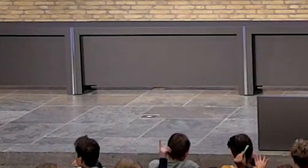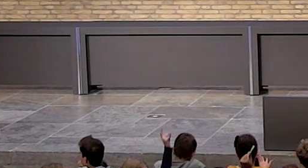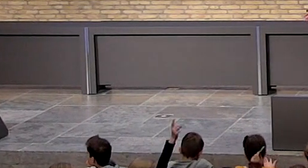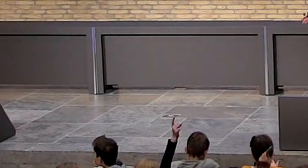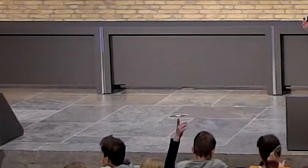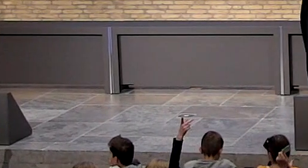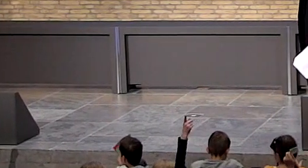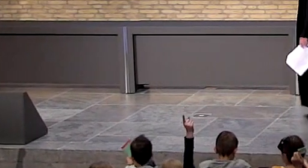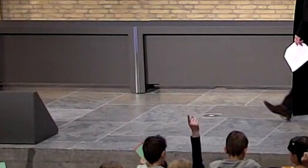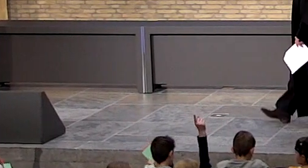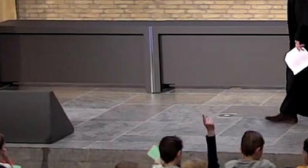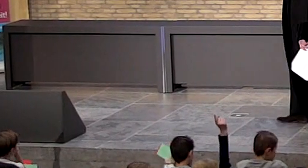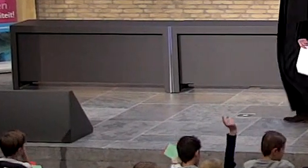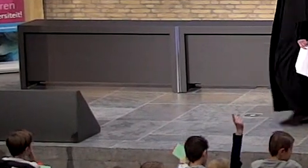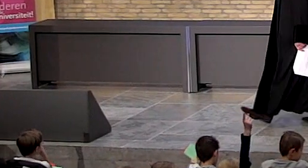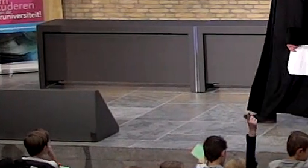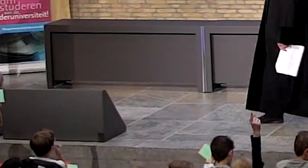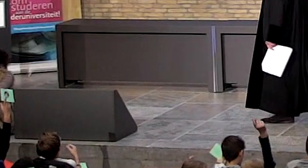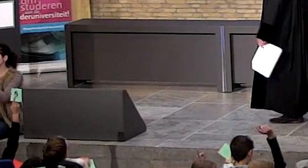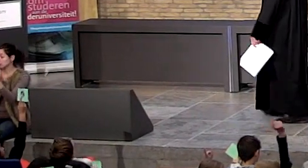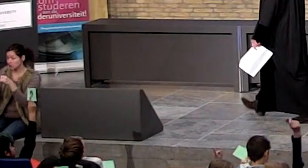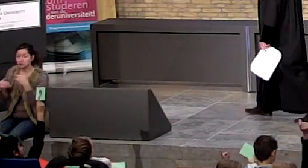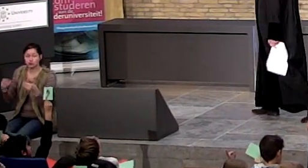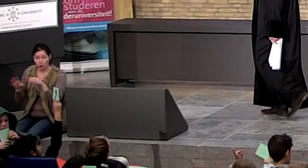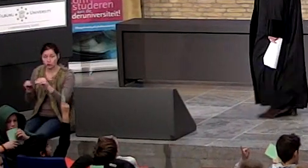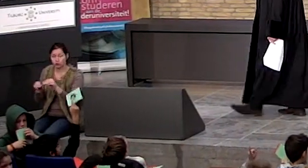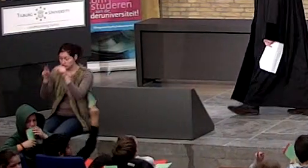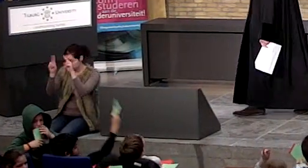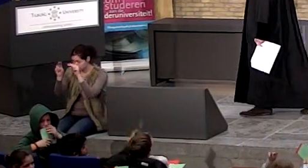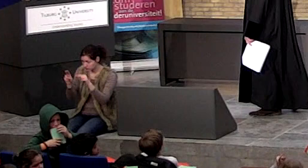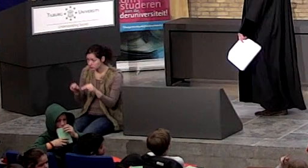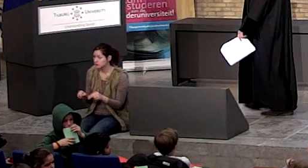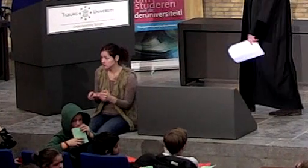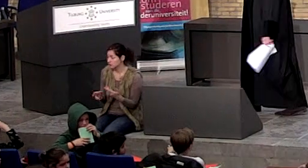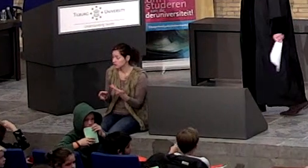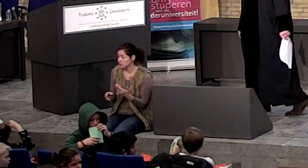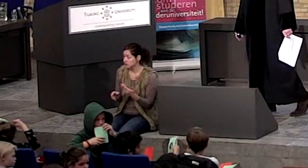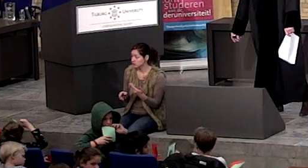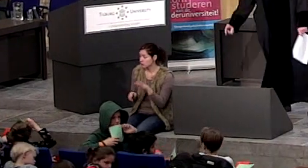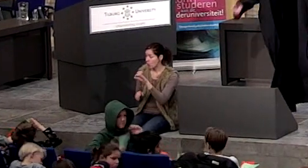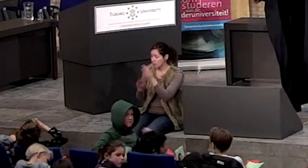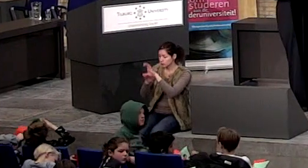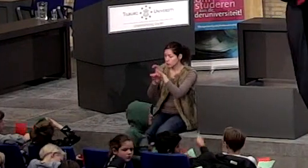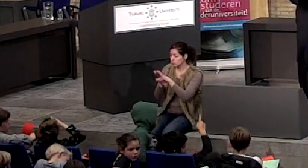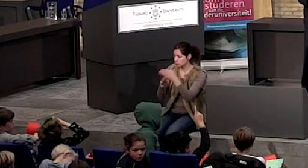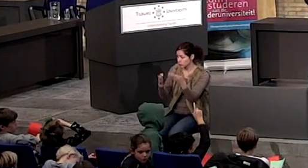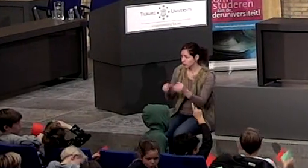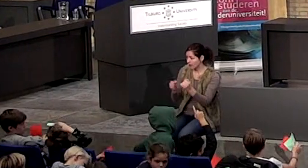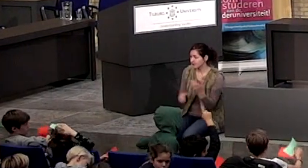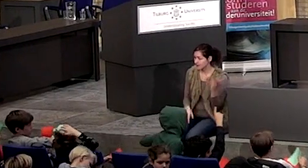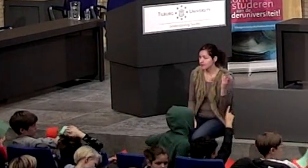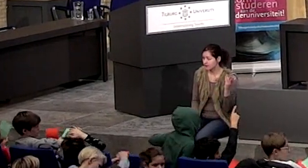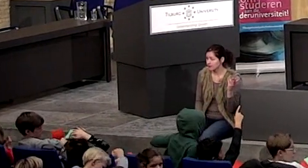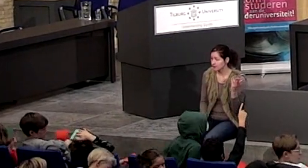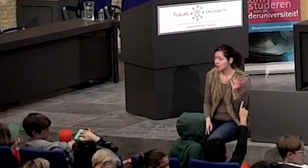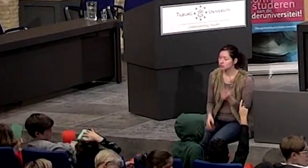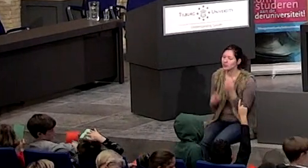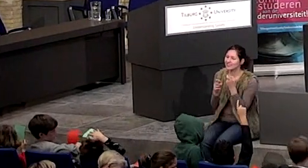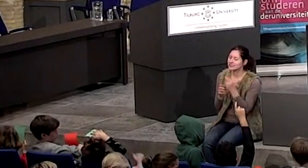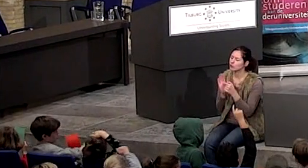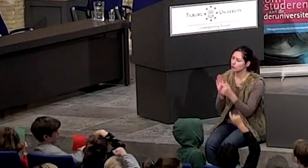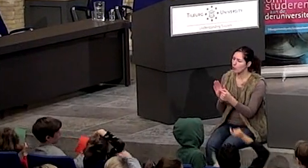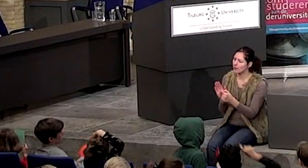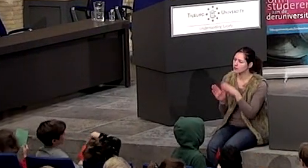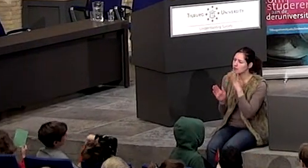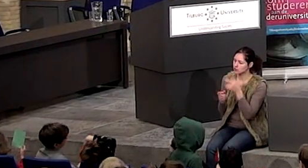Dat duw je een computer in, of dat laat je door een computer afnemen. En de vragen laat je ook genereren door een computer. Als wij bij artsen, dat is een interessant voorbeeld, als wij